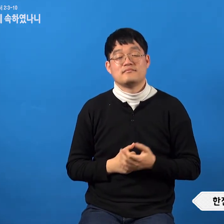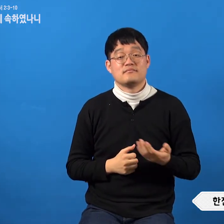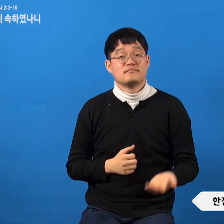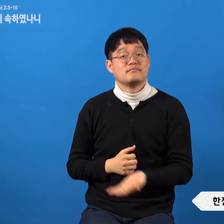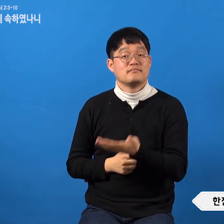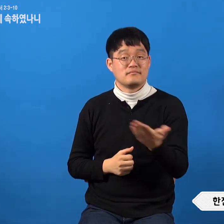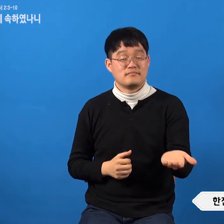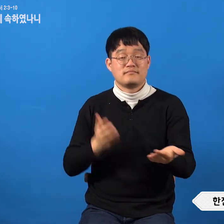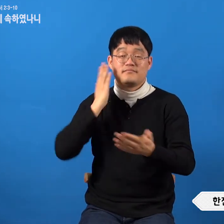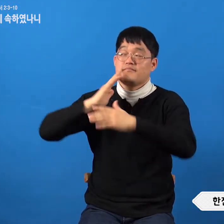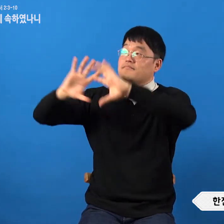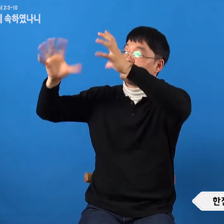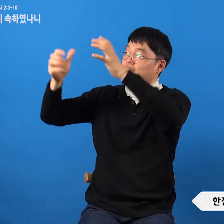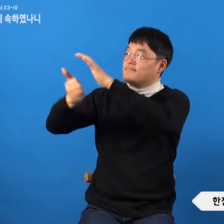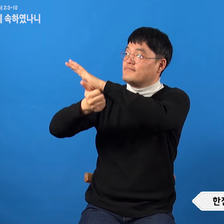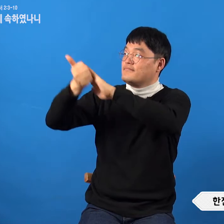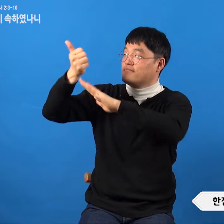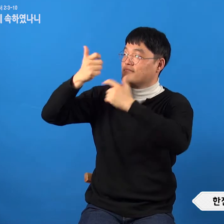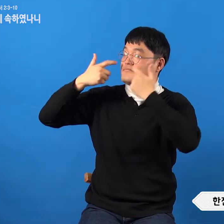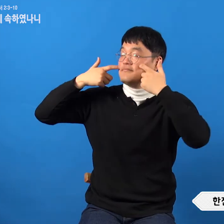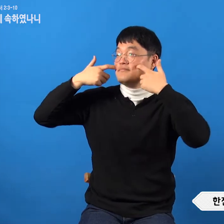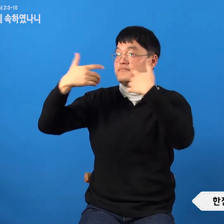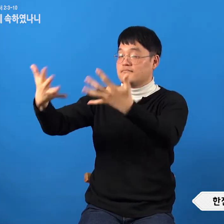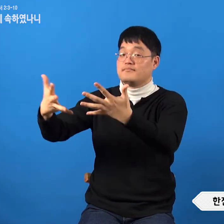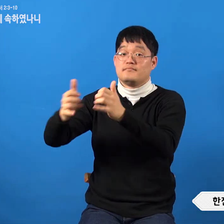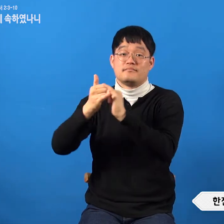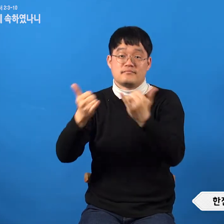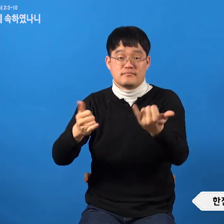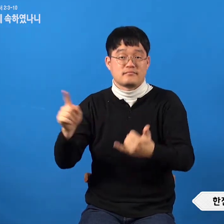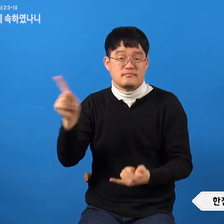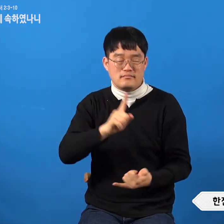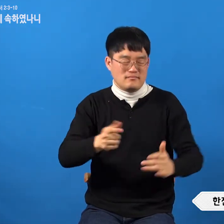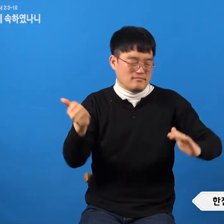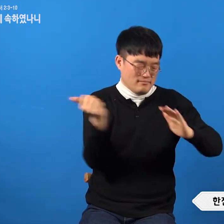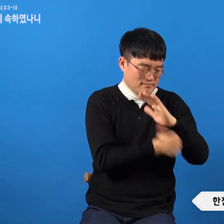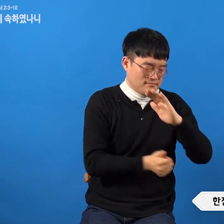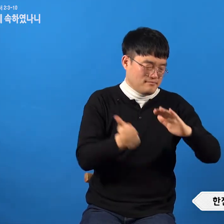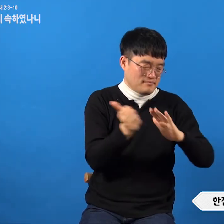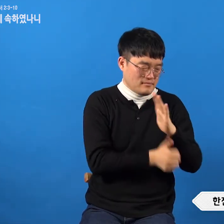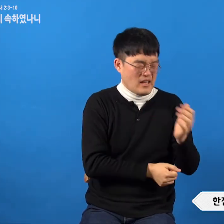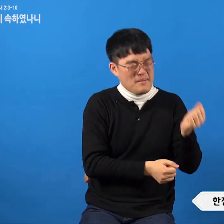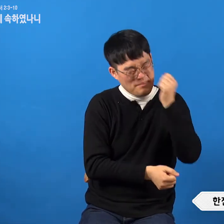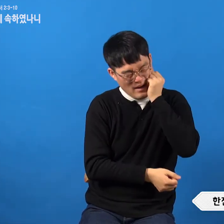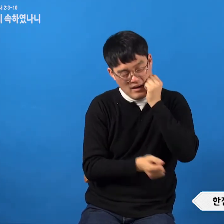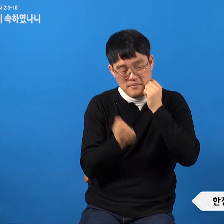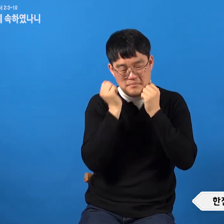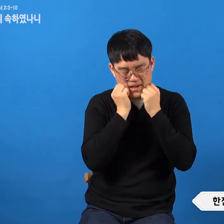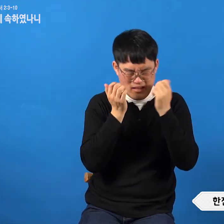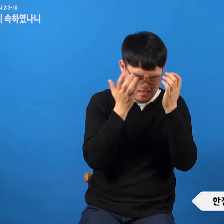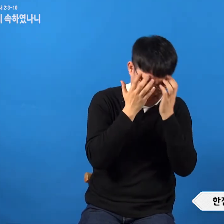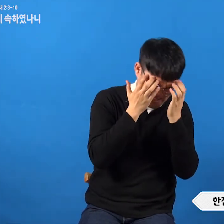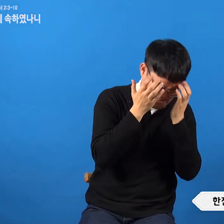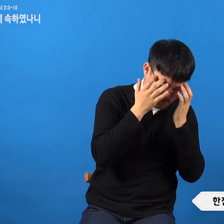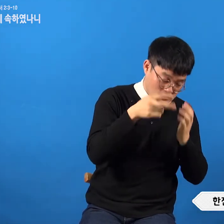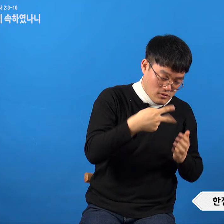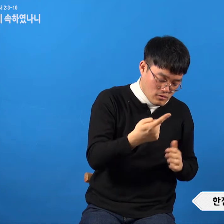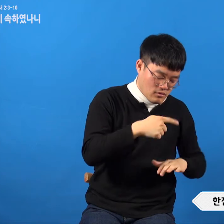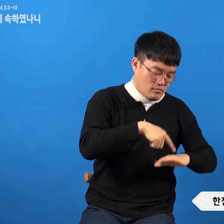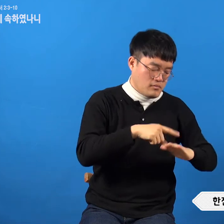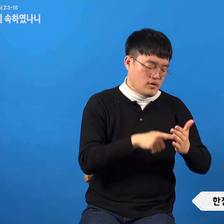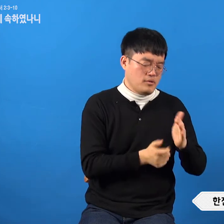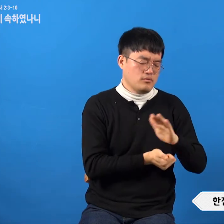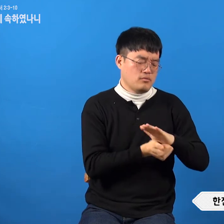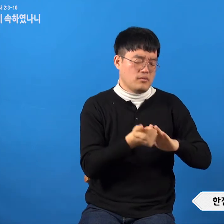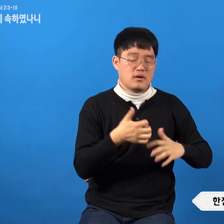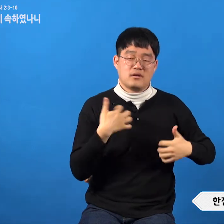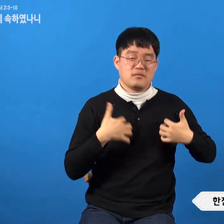천국 소망이 분명한 사람은 정말 어떤 실패를 당해도 그래도 마음의 소망과